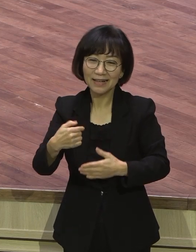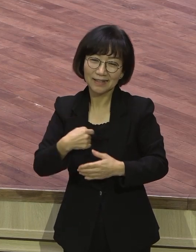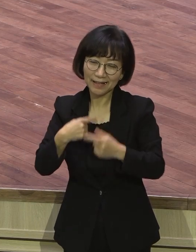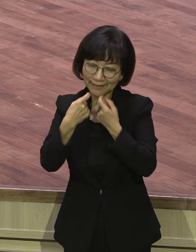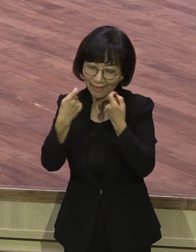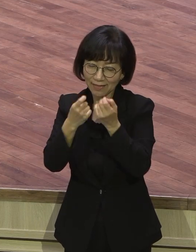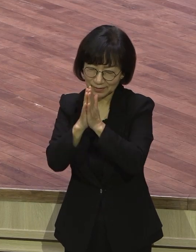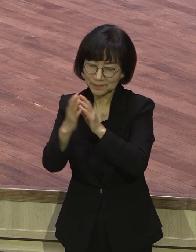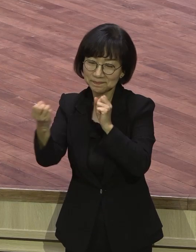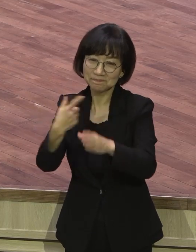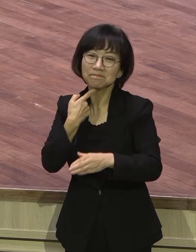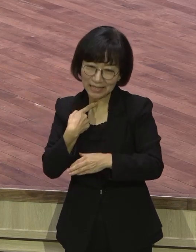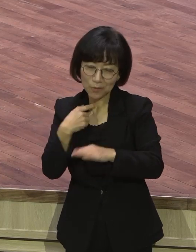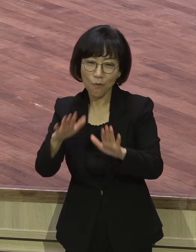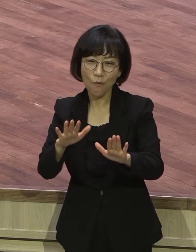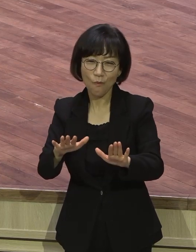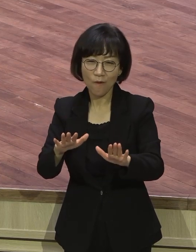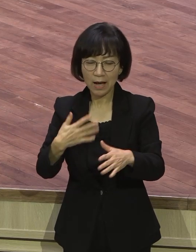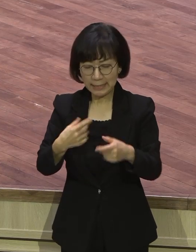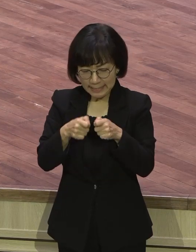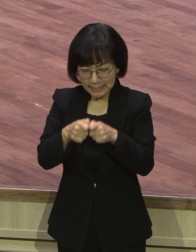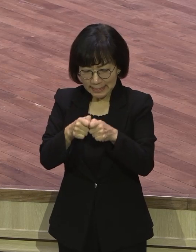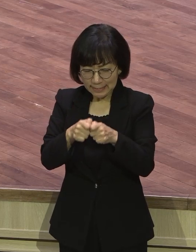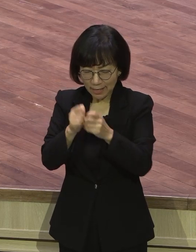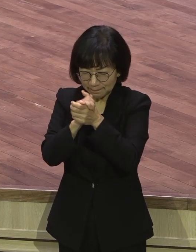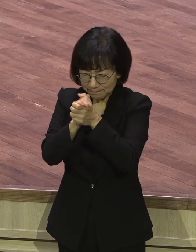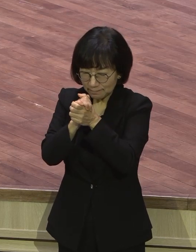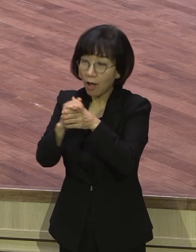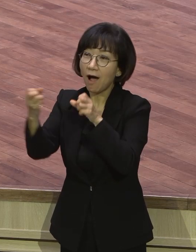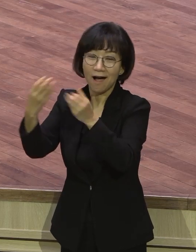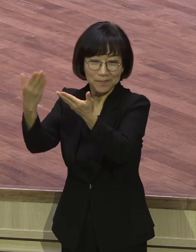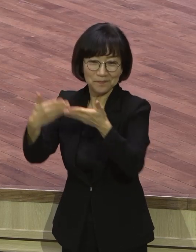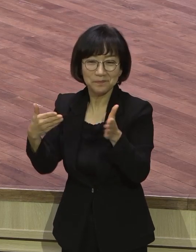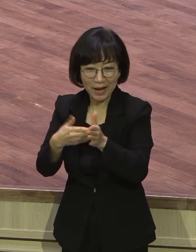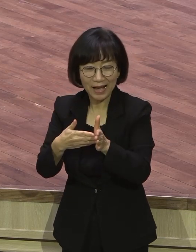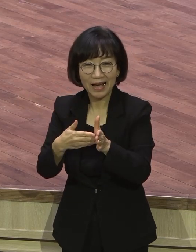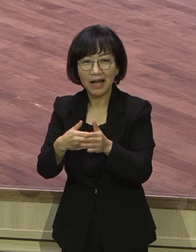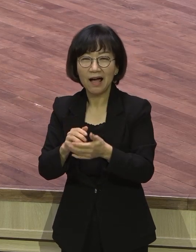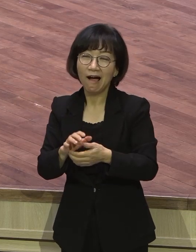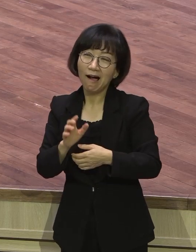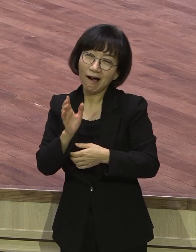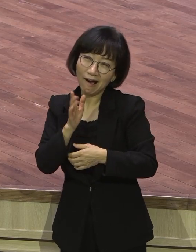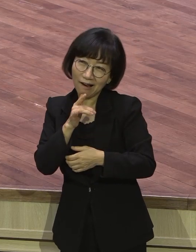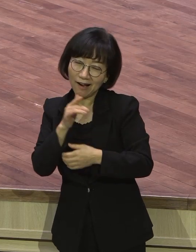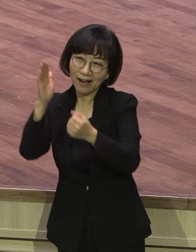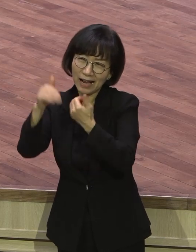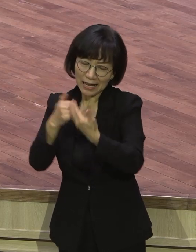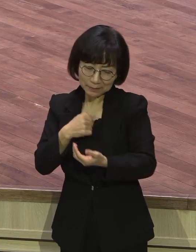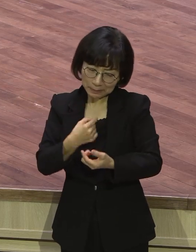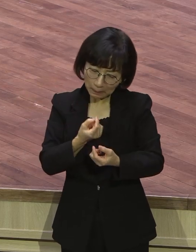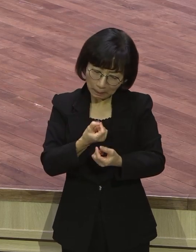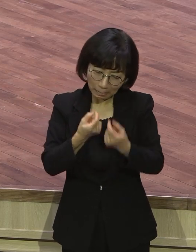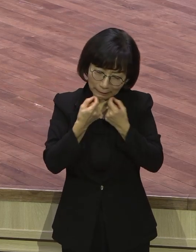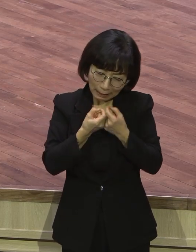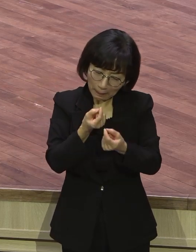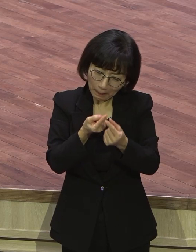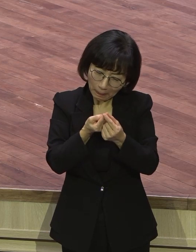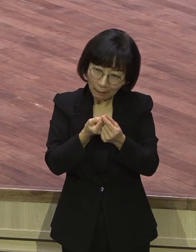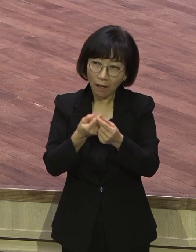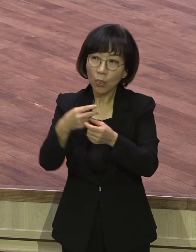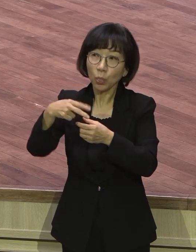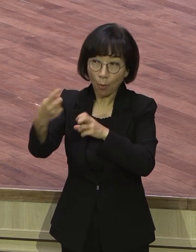기도입니다 구체적으로 사실 때 응답 받았어요 하나님 이런 것도 기도 응답해 주시구나 뭐 큰 것도